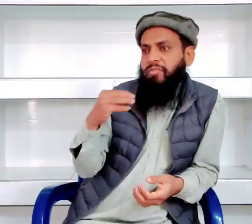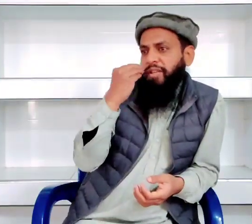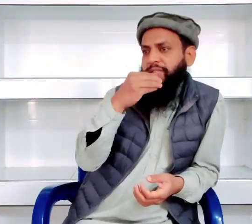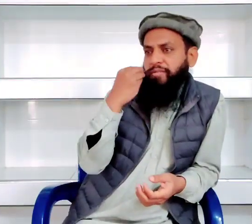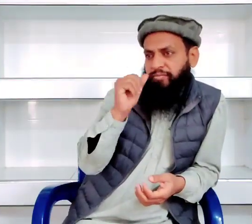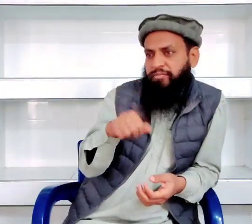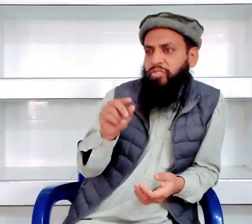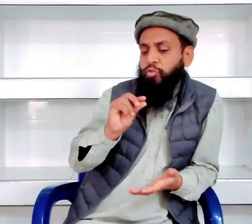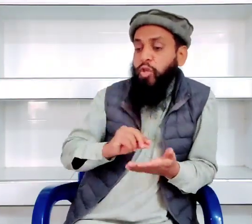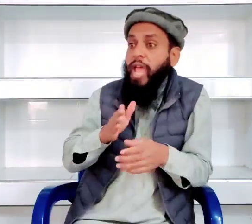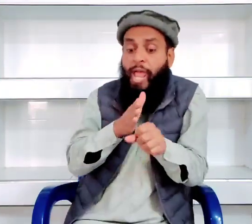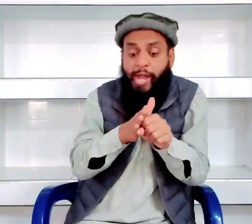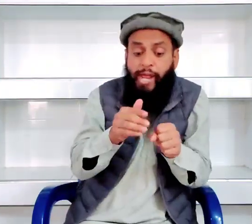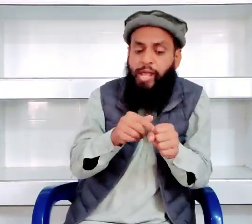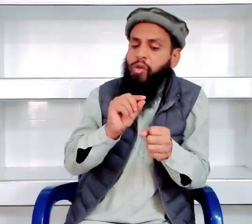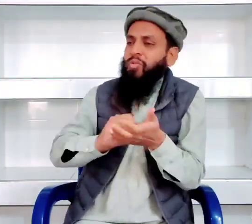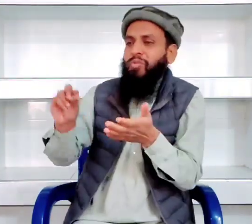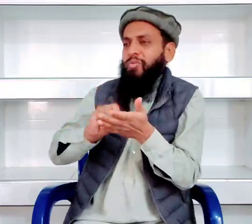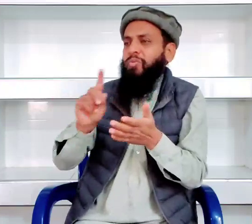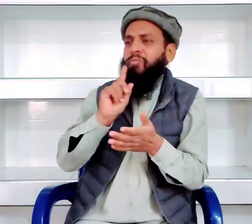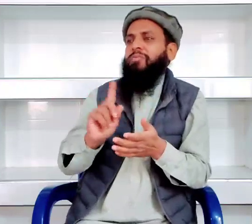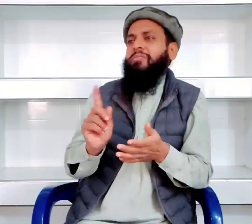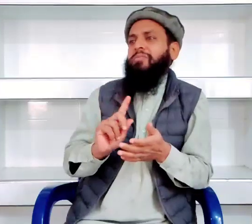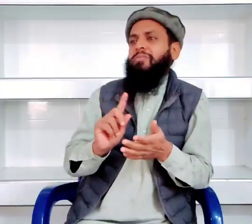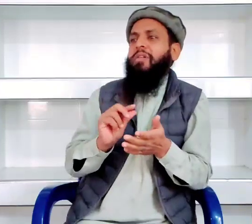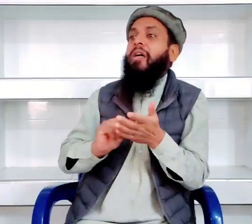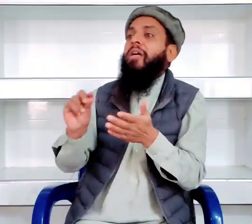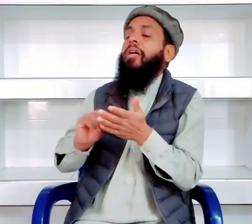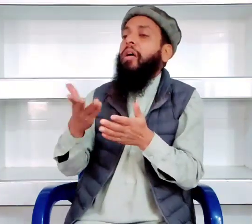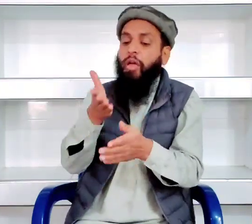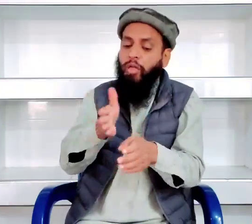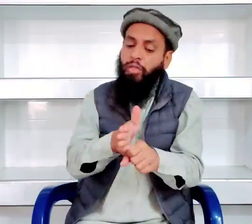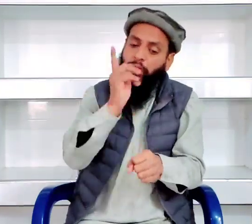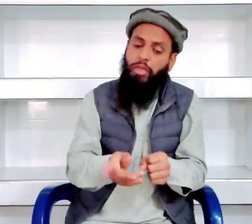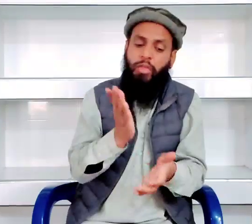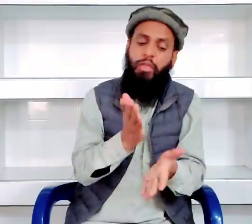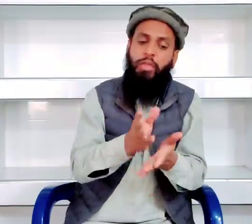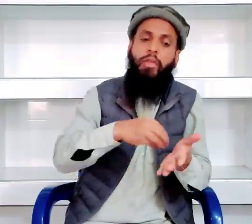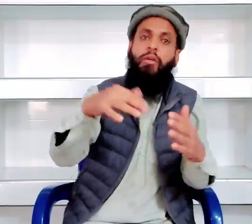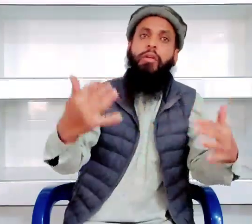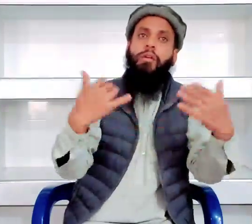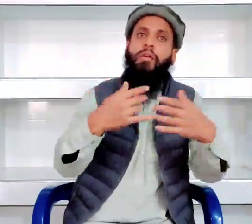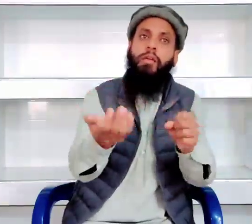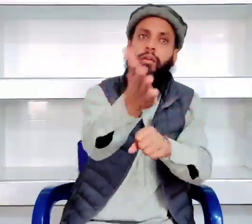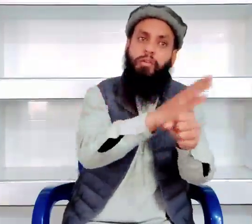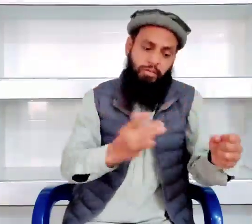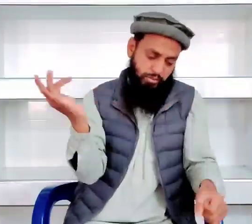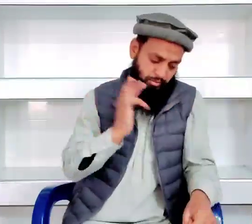ਕਿਸੇ ਦੀ ਤਰਫਦਾਰੀ ਨਹੀਂ ਕਰਦਾ ਲੇਕਿਨ ਮੈਂ ਦੋ ਬਾਰੇ ਉਲਮਾ ਦੇ ਮੁਹੱਦਸੀਨ ਦੇ ਜਿਹੜੇ ਇਸ ਮਾਹਿਰ ਨੇ ਜਿਨ੍ਹਾਂ ਨੇ